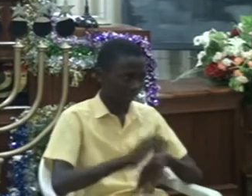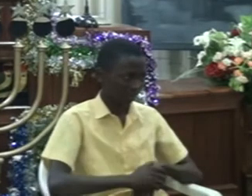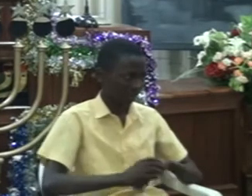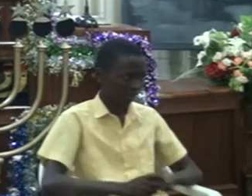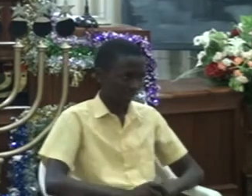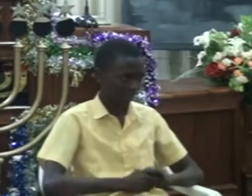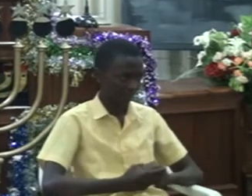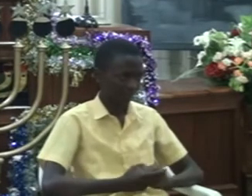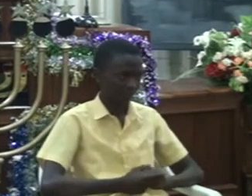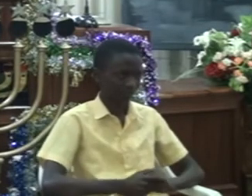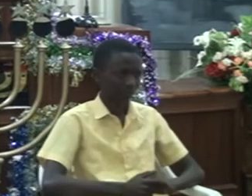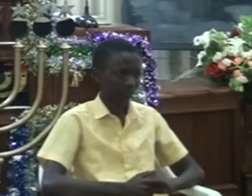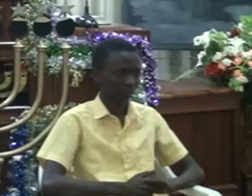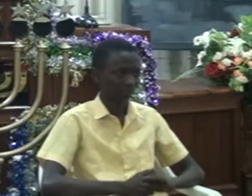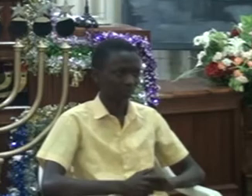sélectionné.